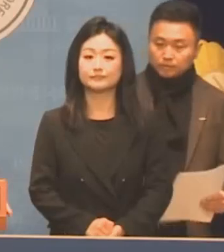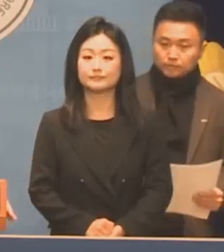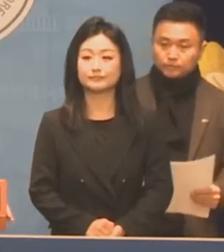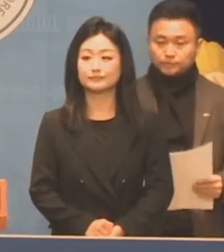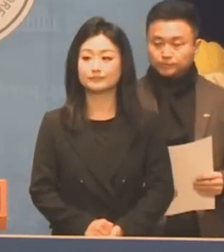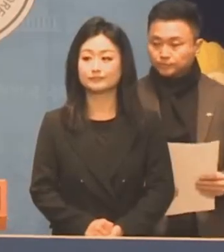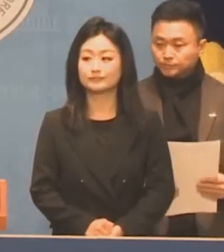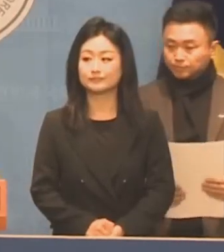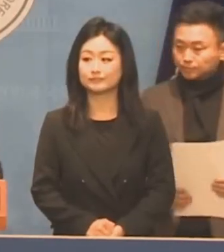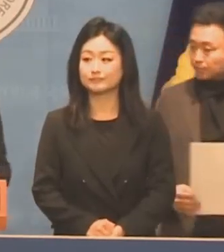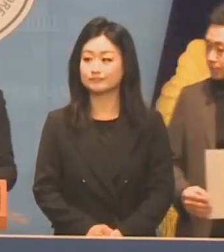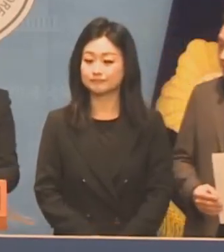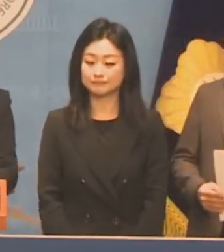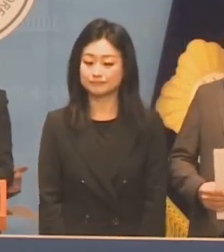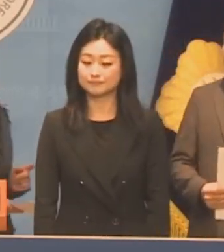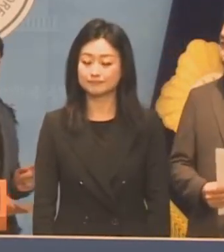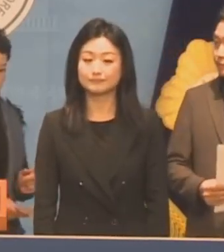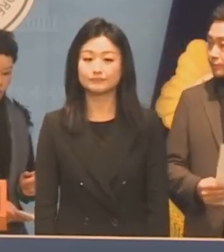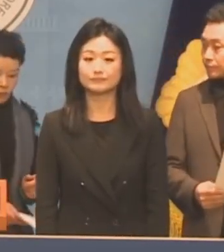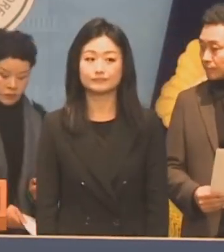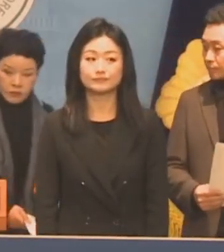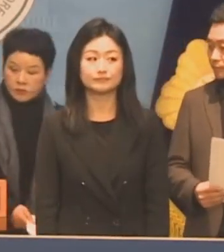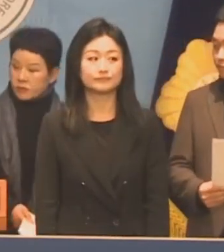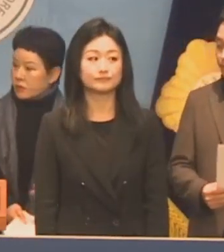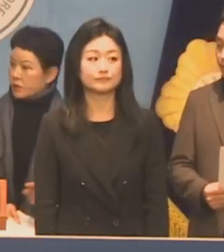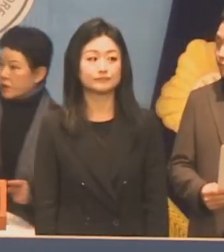저기 해주세요.